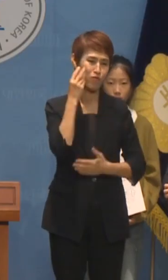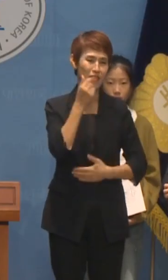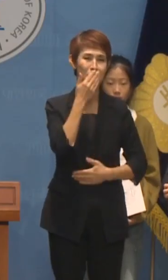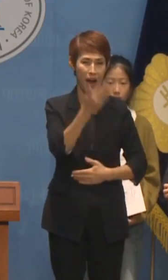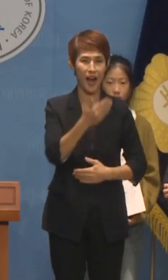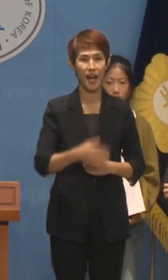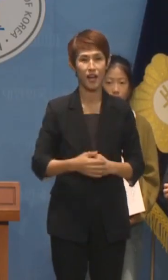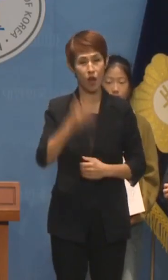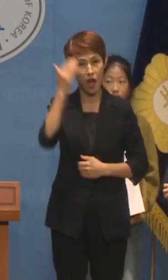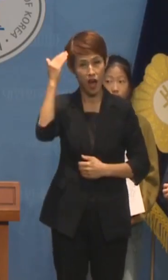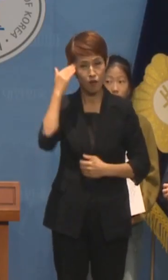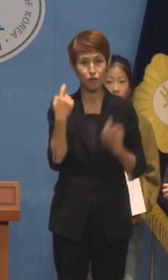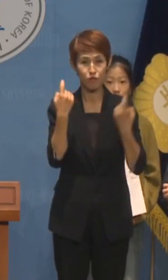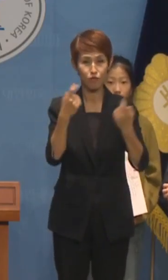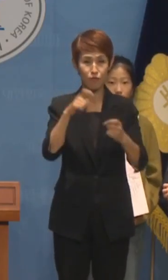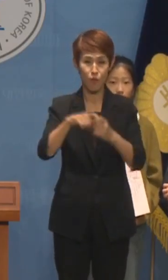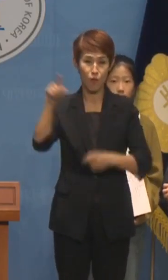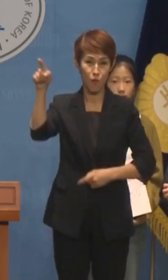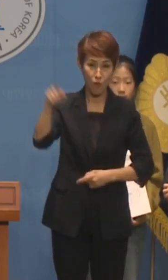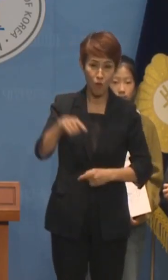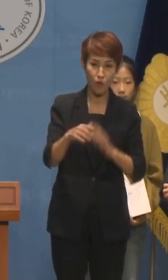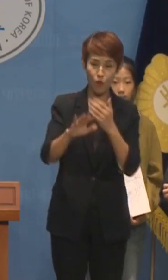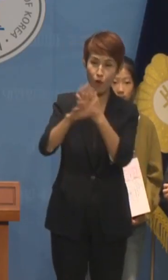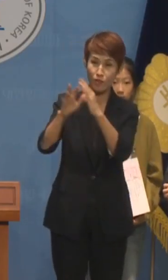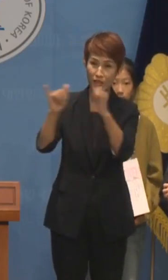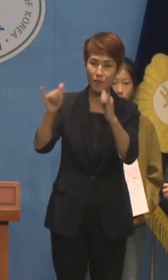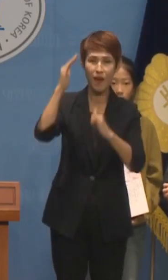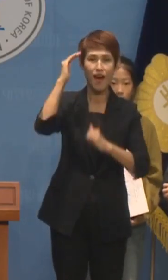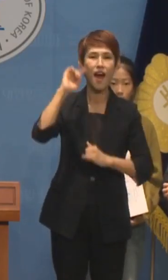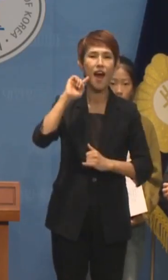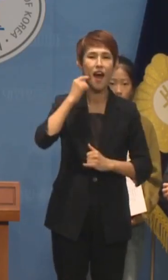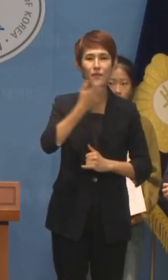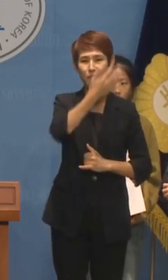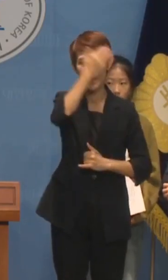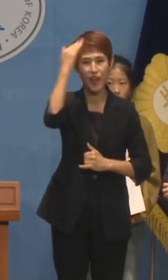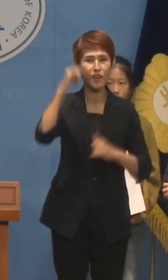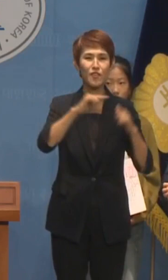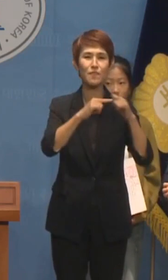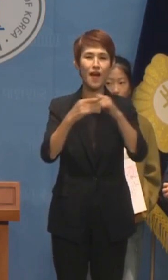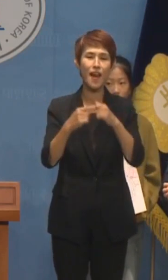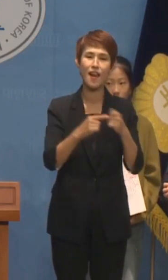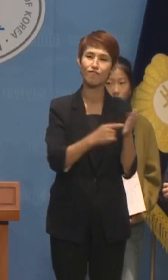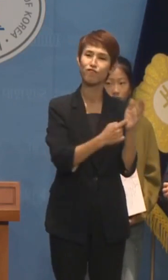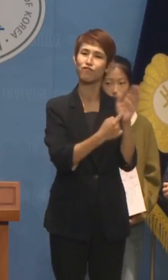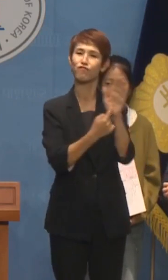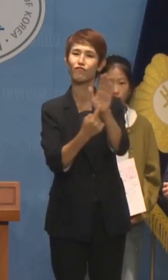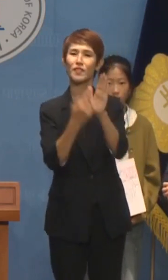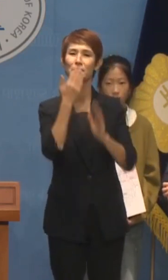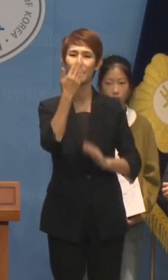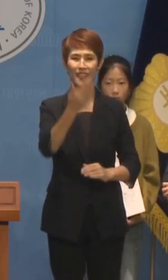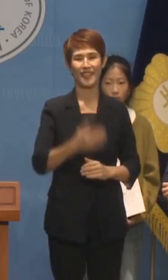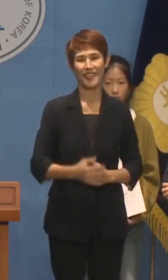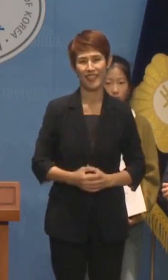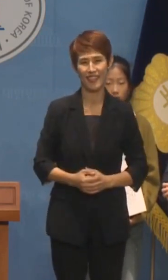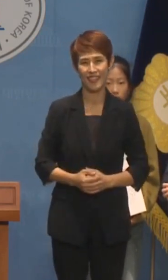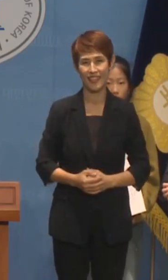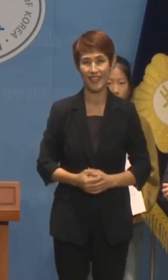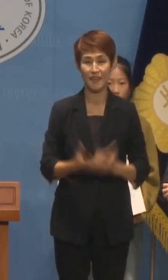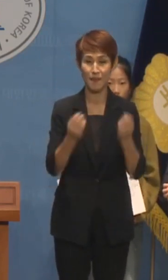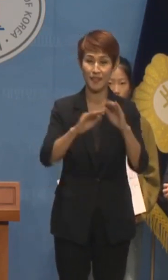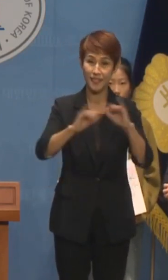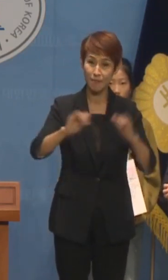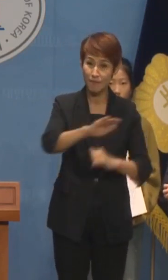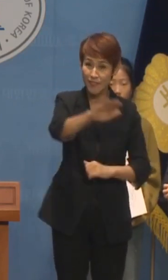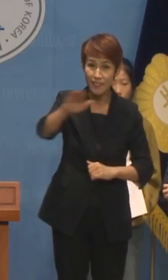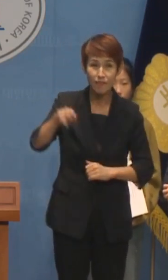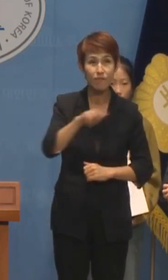우리나라를 관광하러 온 외국인에게 아름다운 우리말의 우수성도 더 펼칠 수 있을 것입니다. 많은 사람들이 쉽게